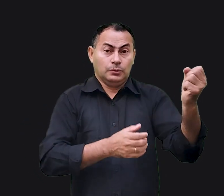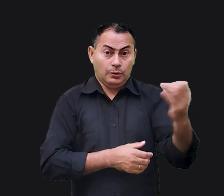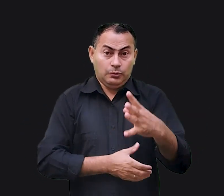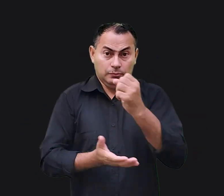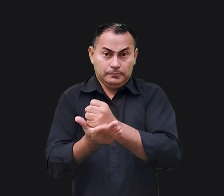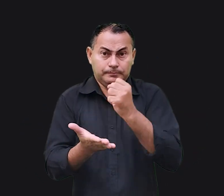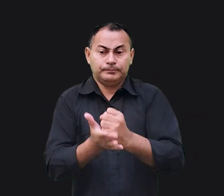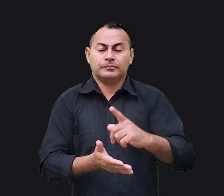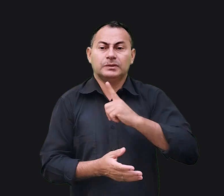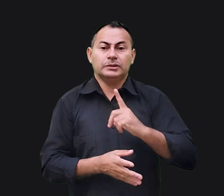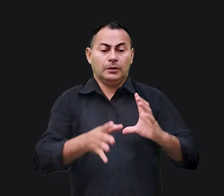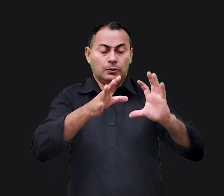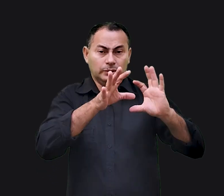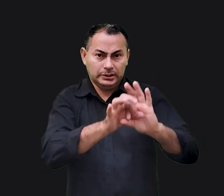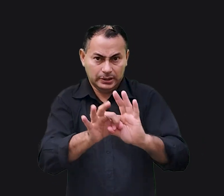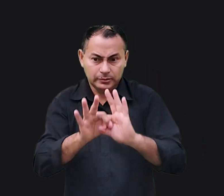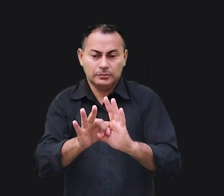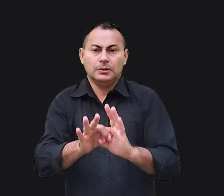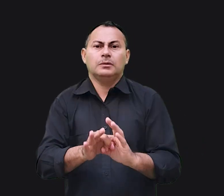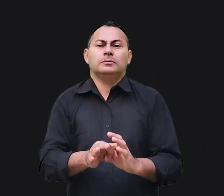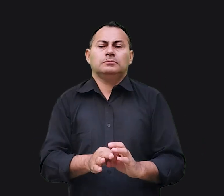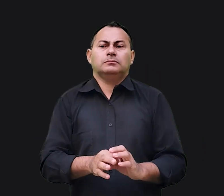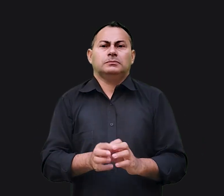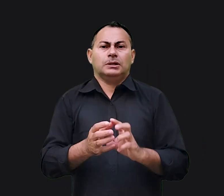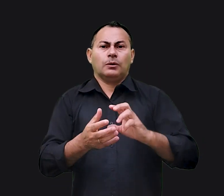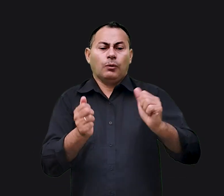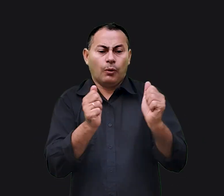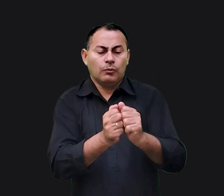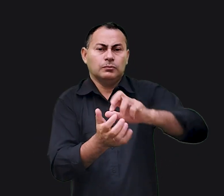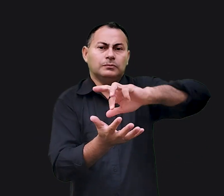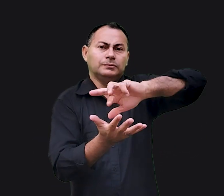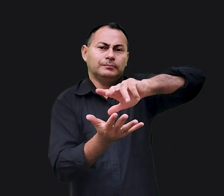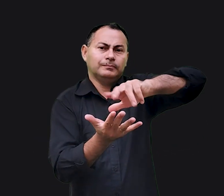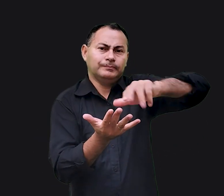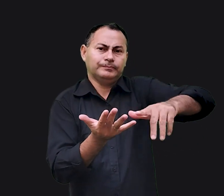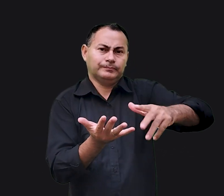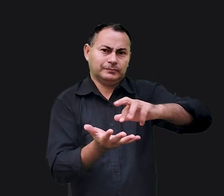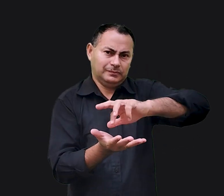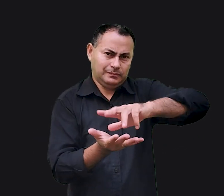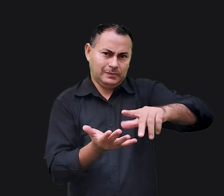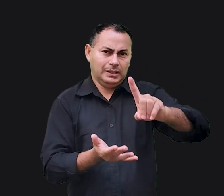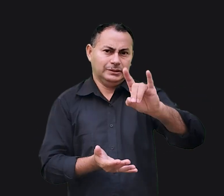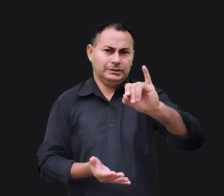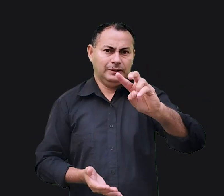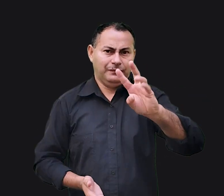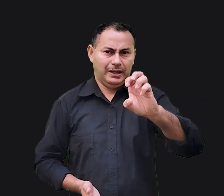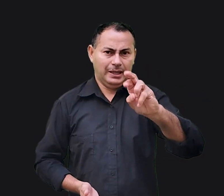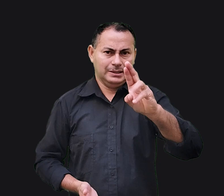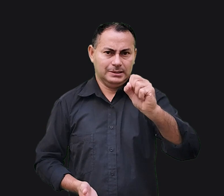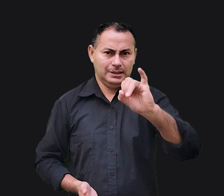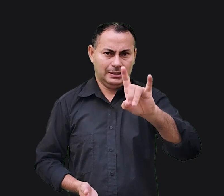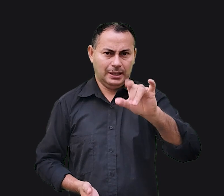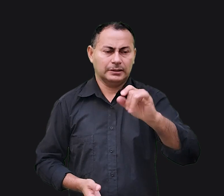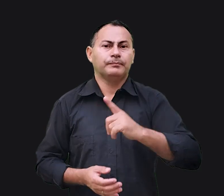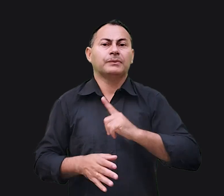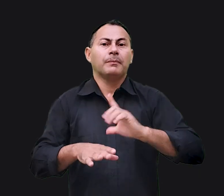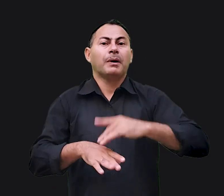Testamento tinha unidade com diversidade. Havia mais uma característica, a